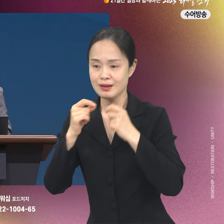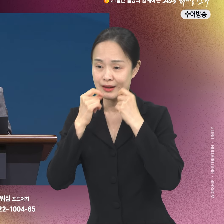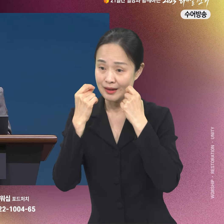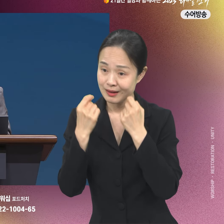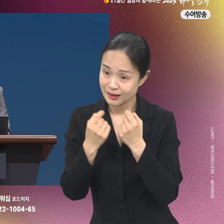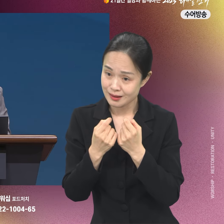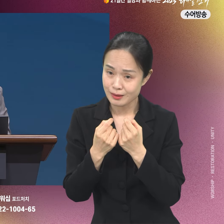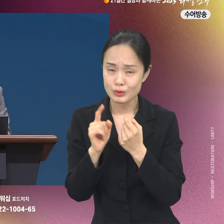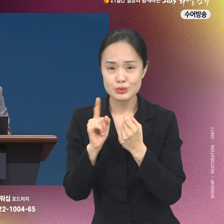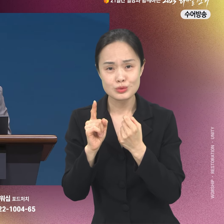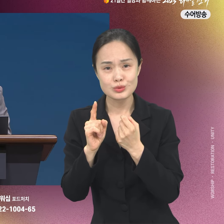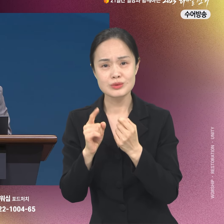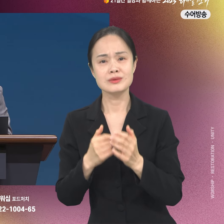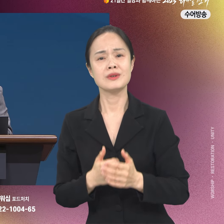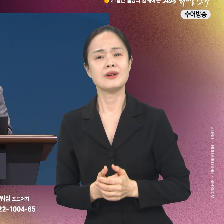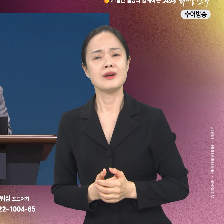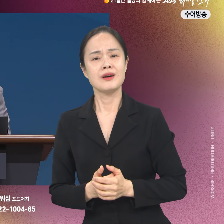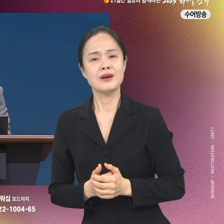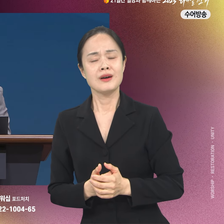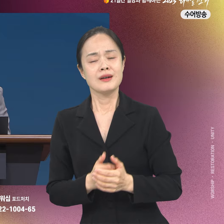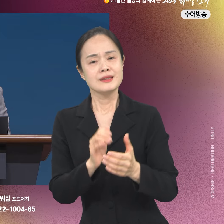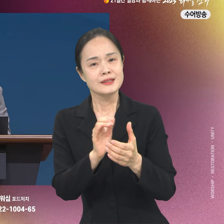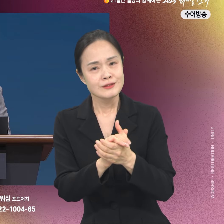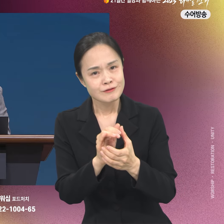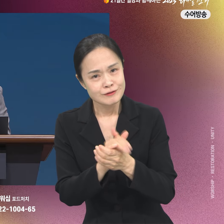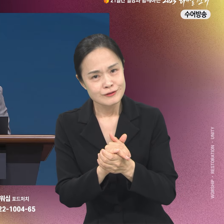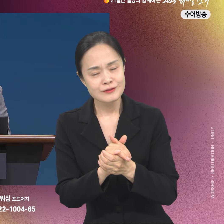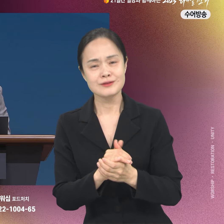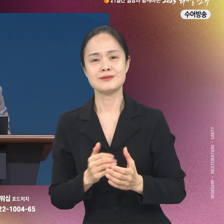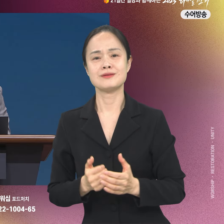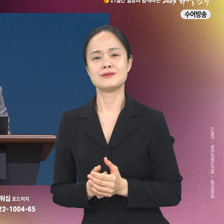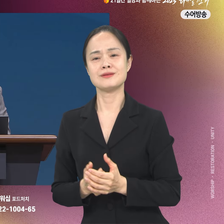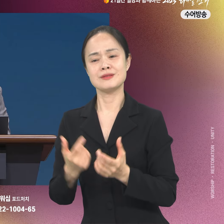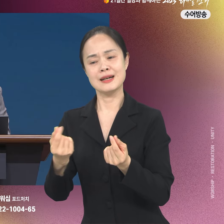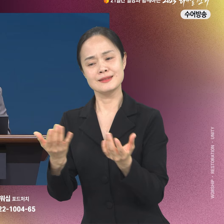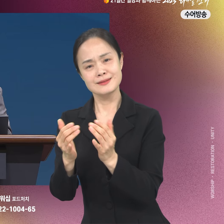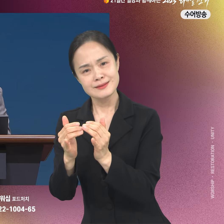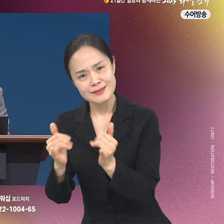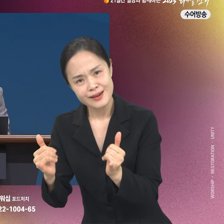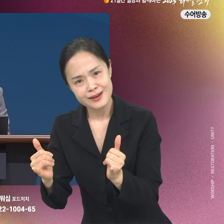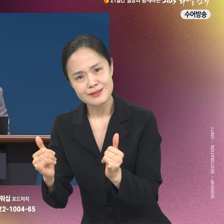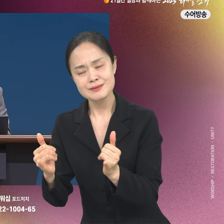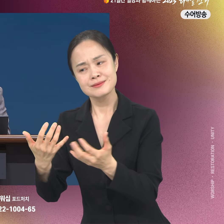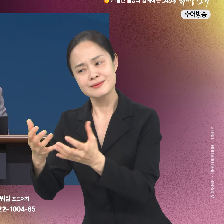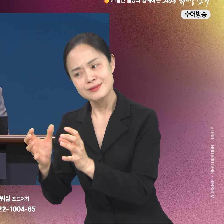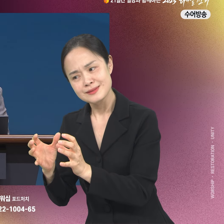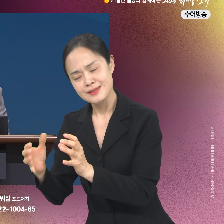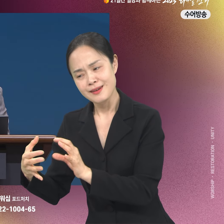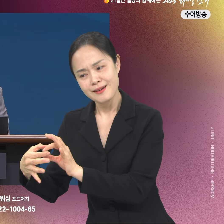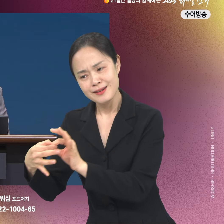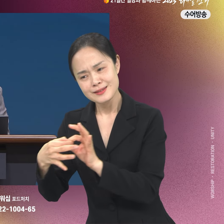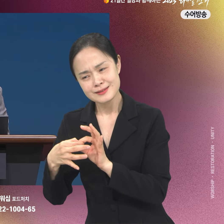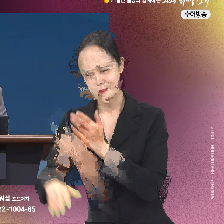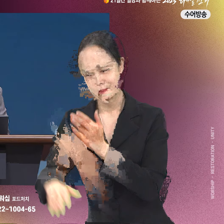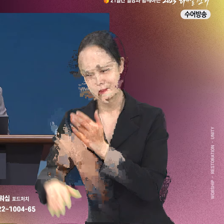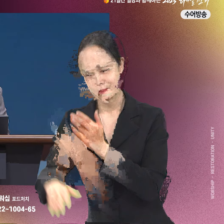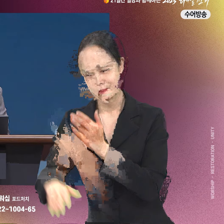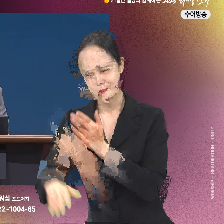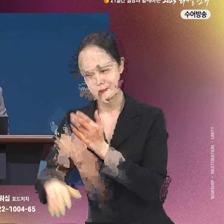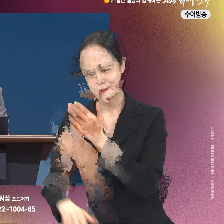주님의 자녀들이었어요. 그걸 통해서 주님이 일을 하신다는 걸 다시 경험케